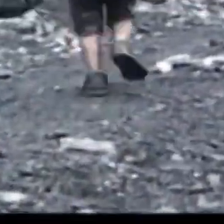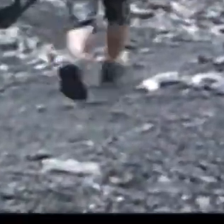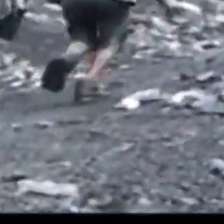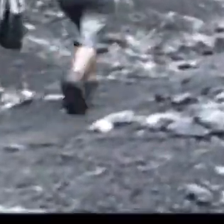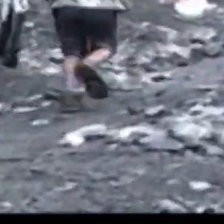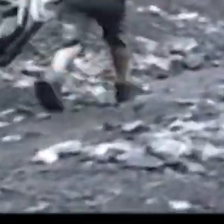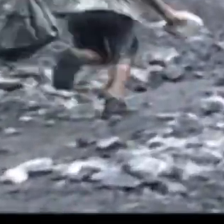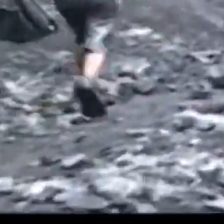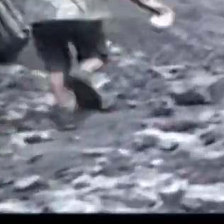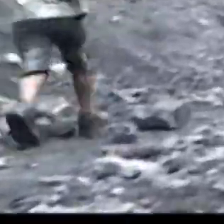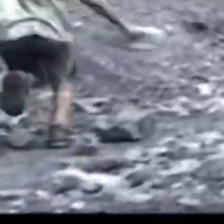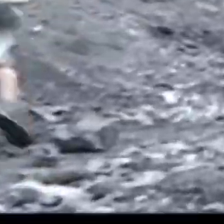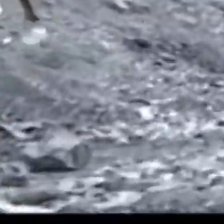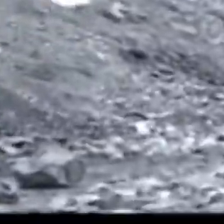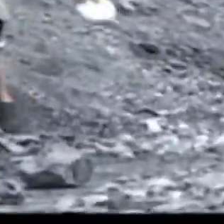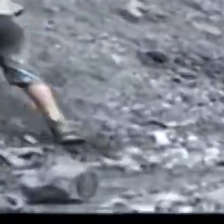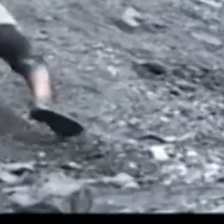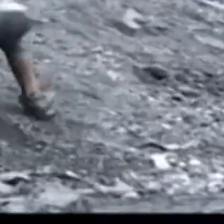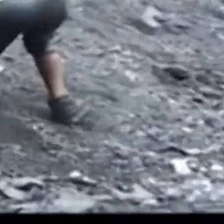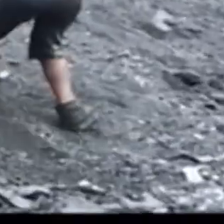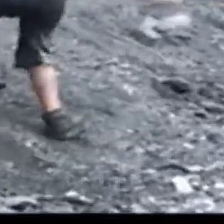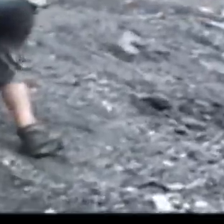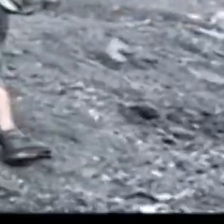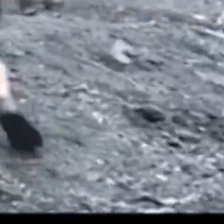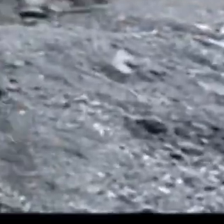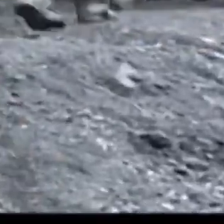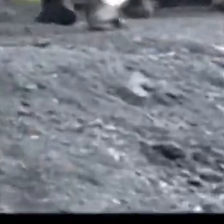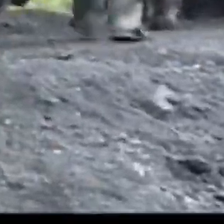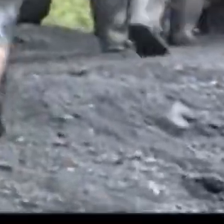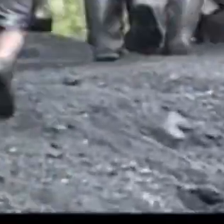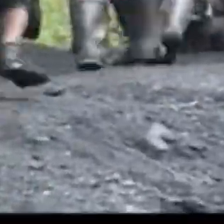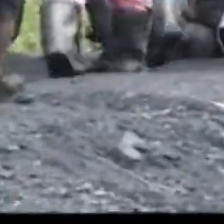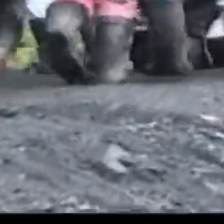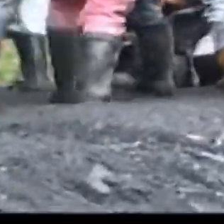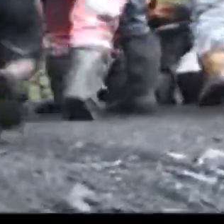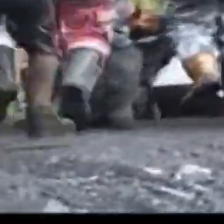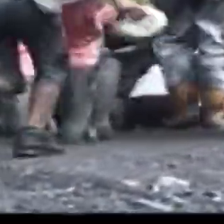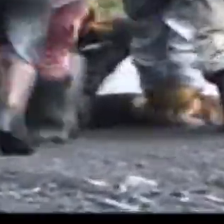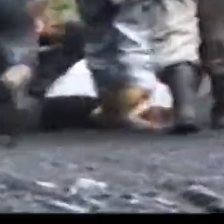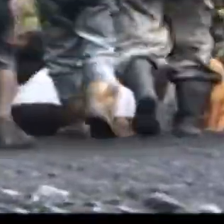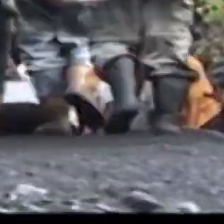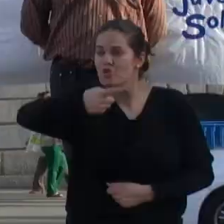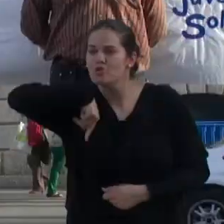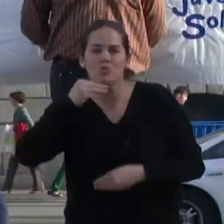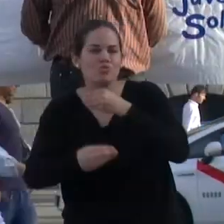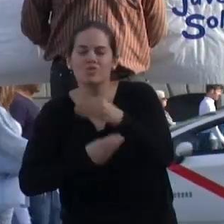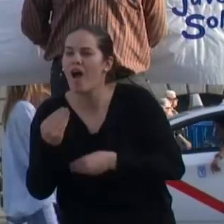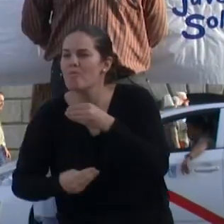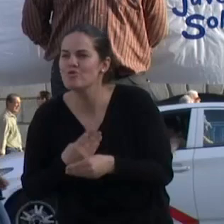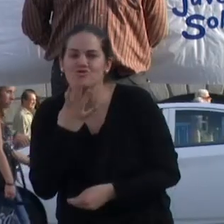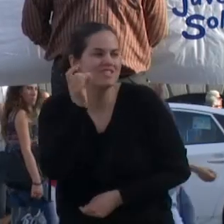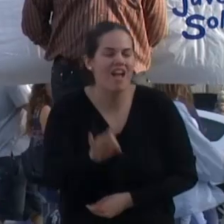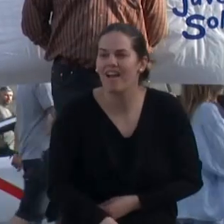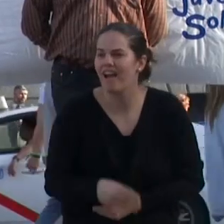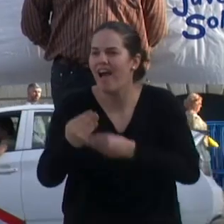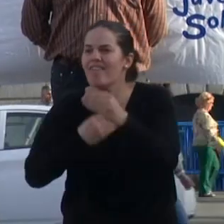productos. Porque detrás de la sudadera, del abrigo, del bolso que llevamos hoy,